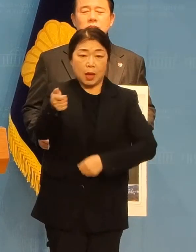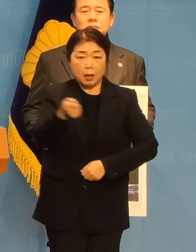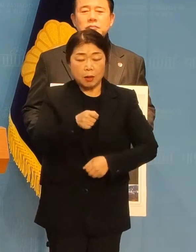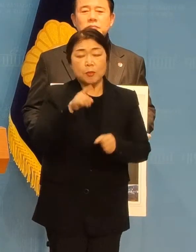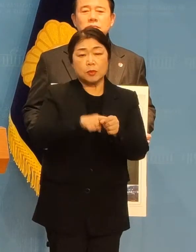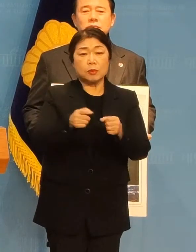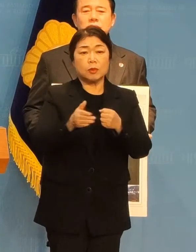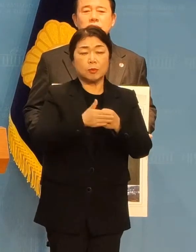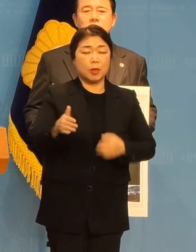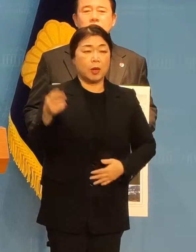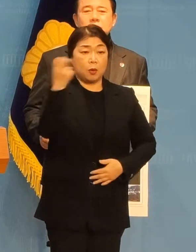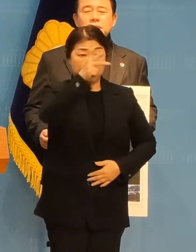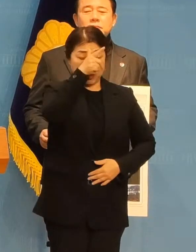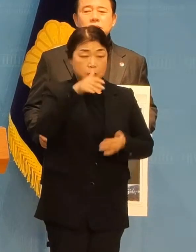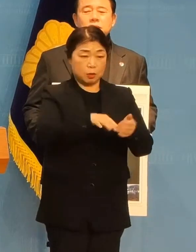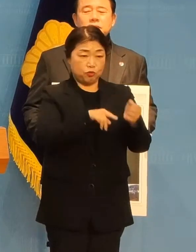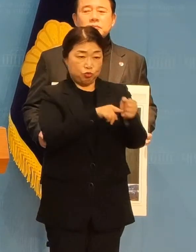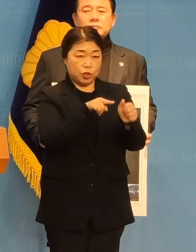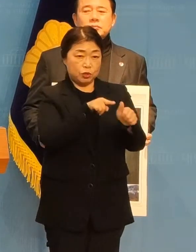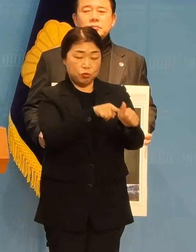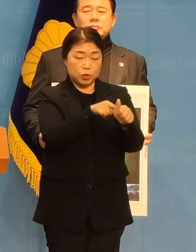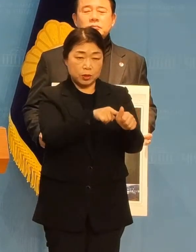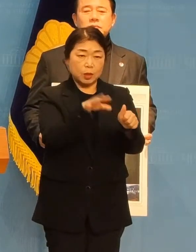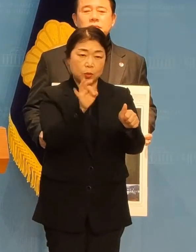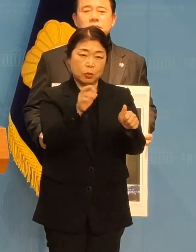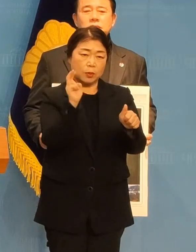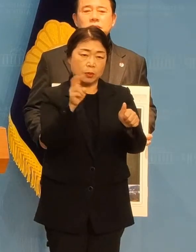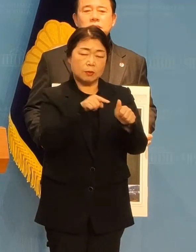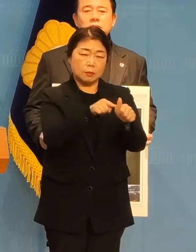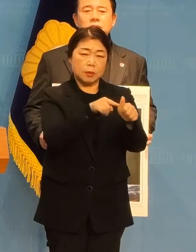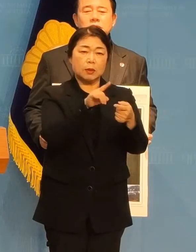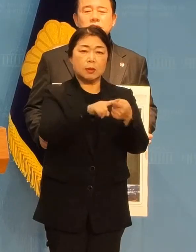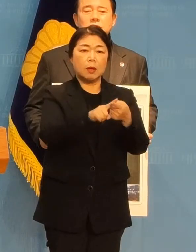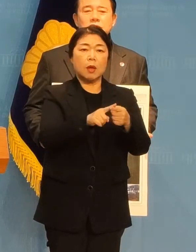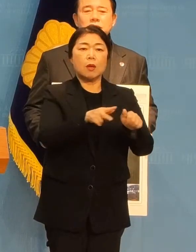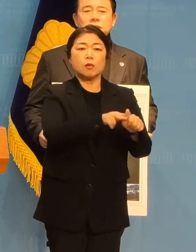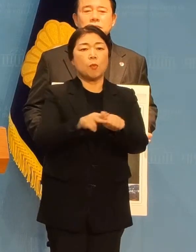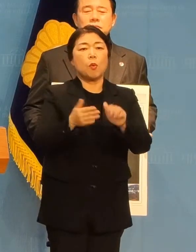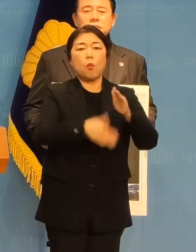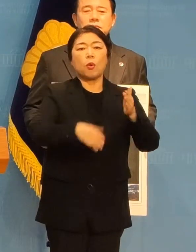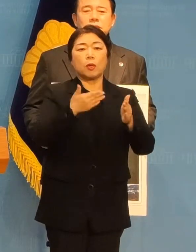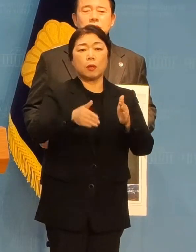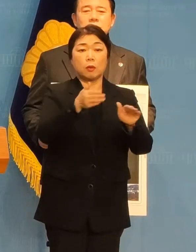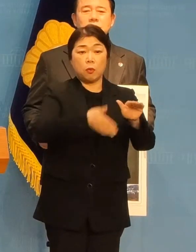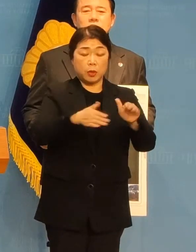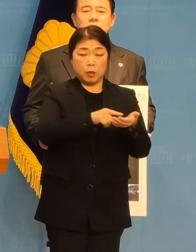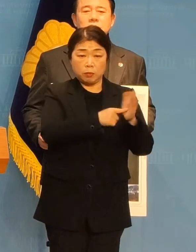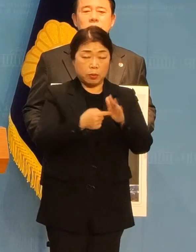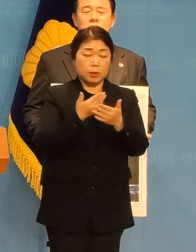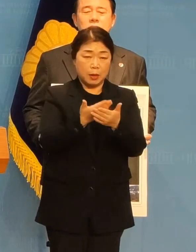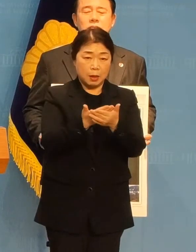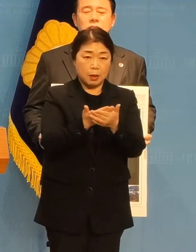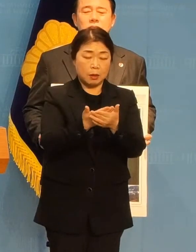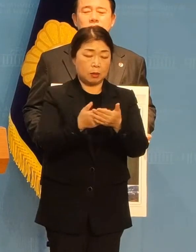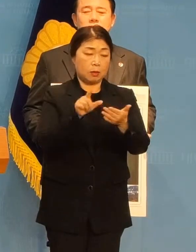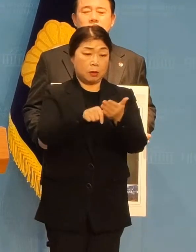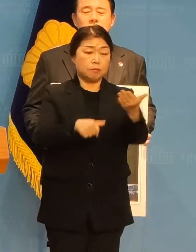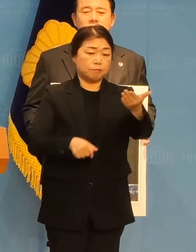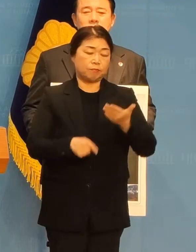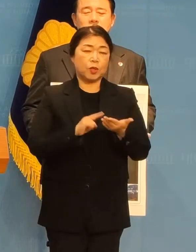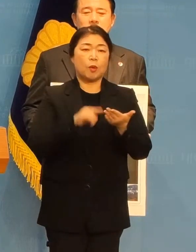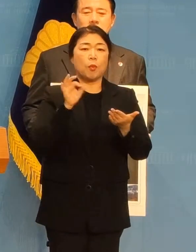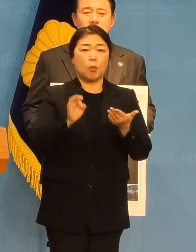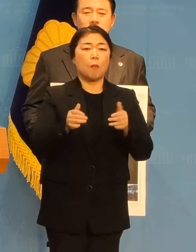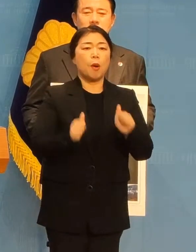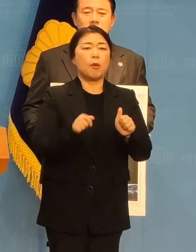재산 목록을 정보공개 청구를 통해 제공받아 법원에 추가적으로 범죄자들의